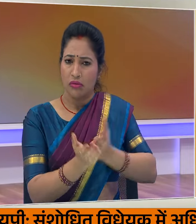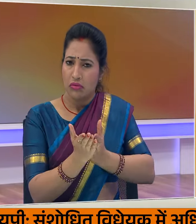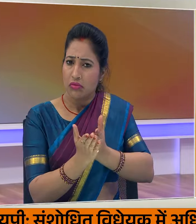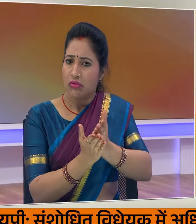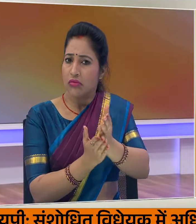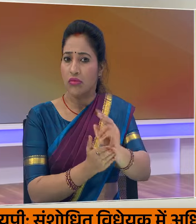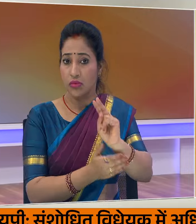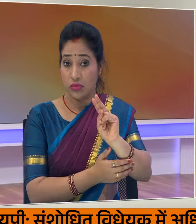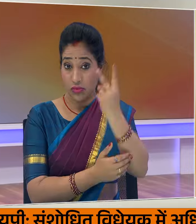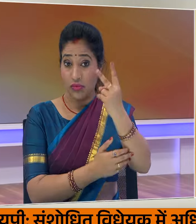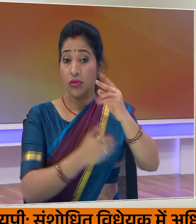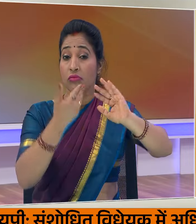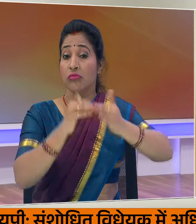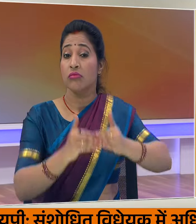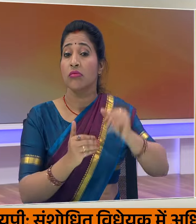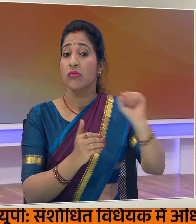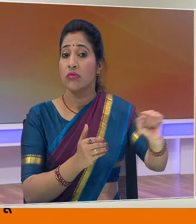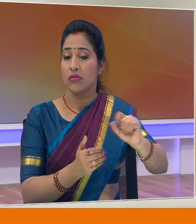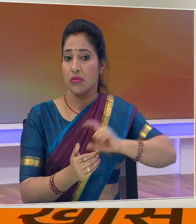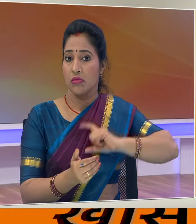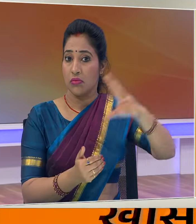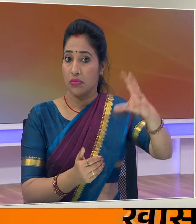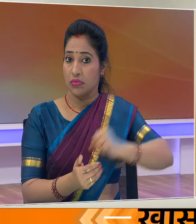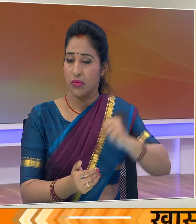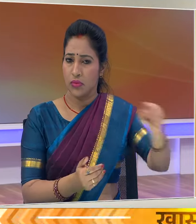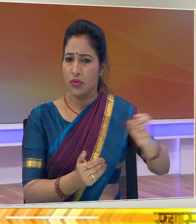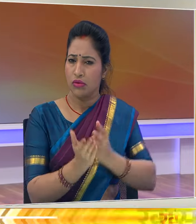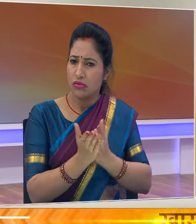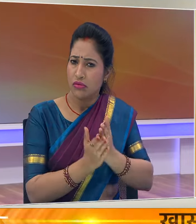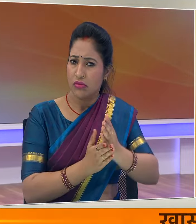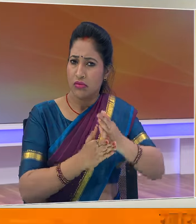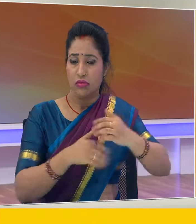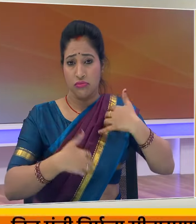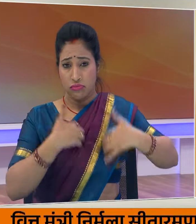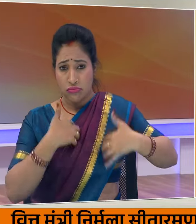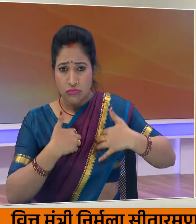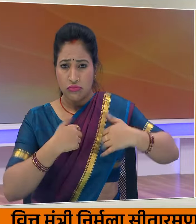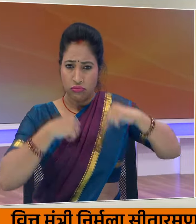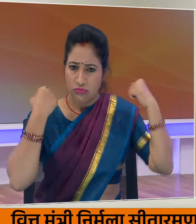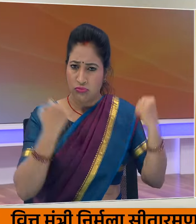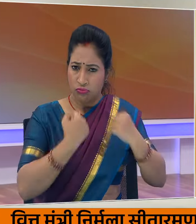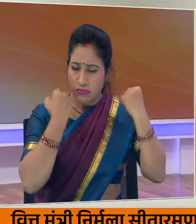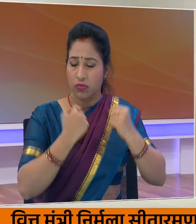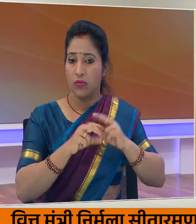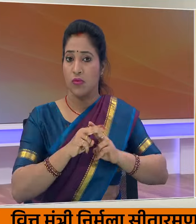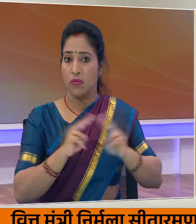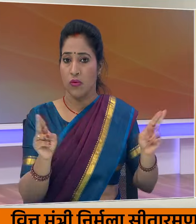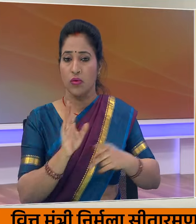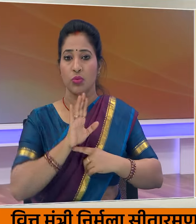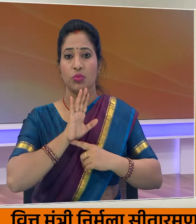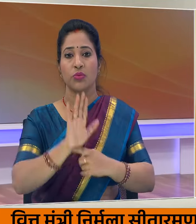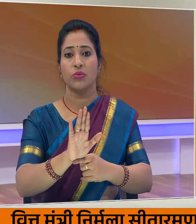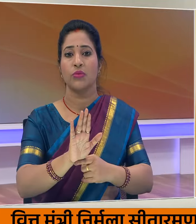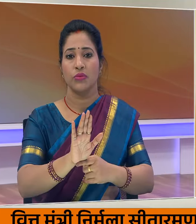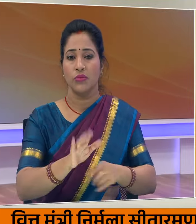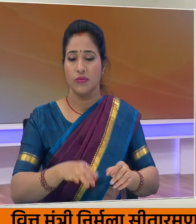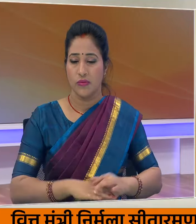लगातार दूसरा ओलंपिक पदक है, जो उनकी निरंतर उत्कृष्टता और समर्पण को दर्शाता